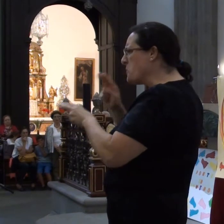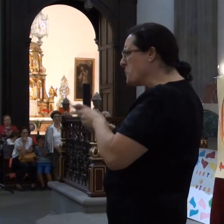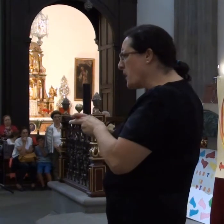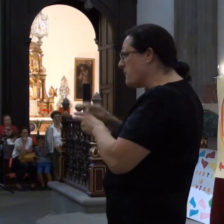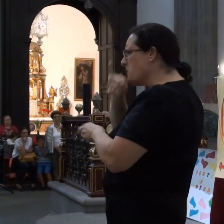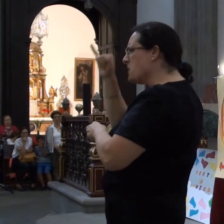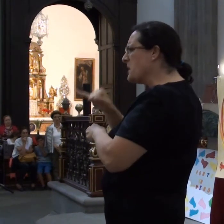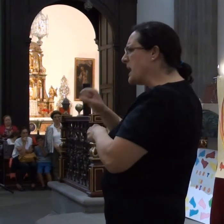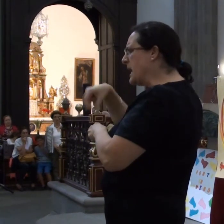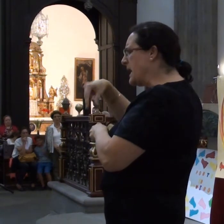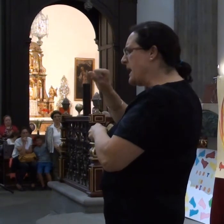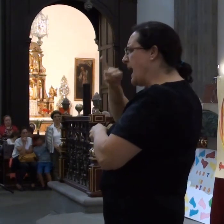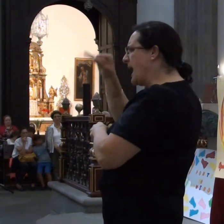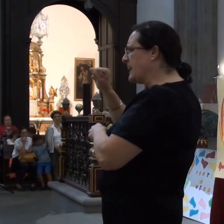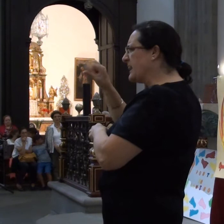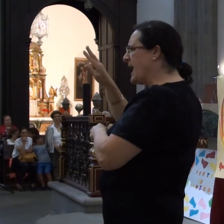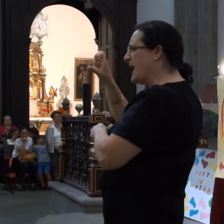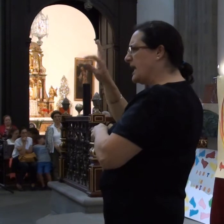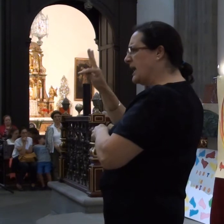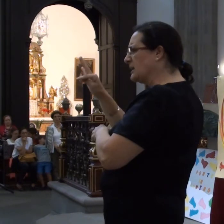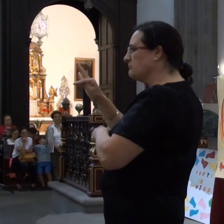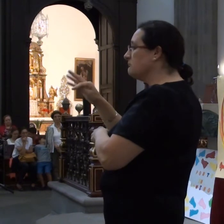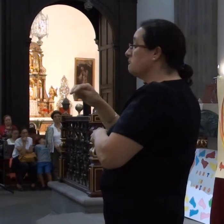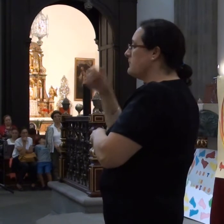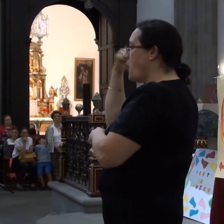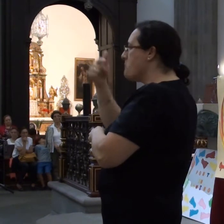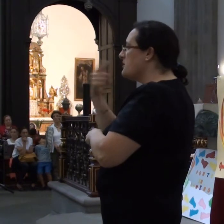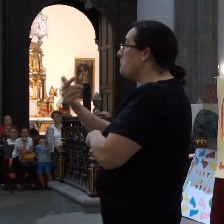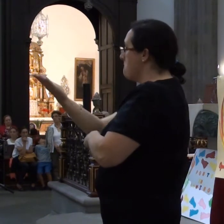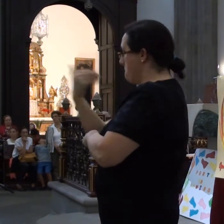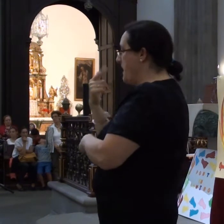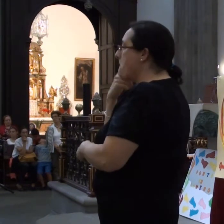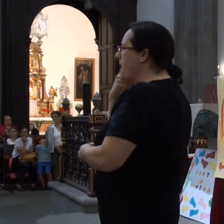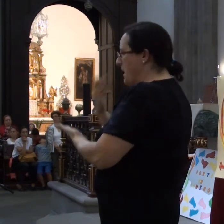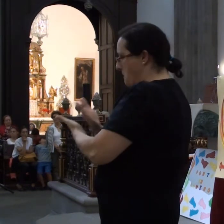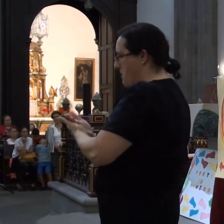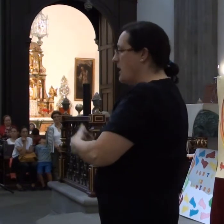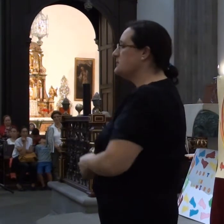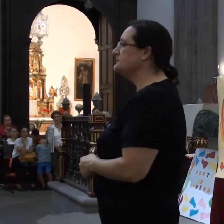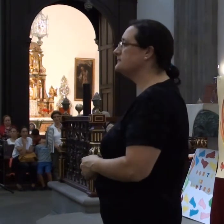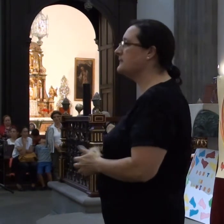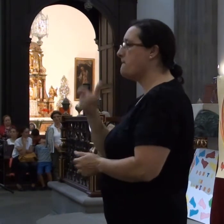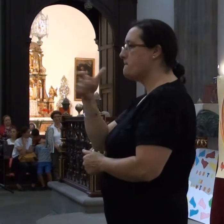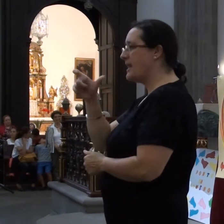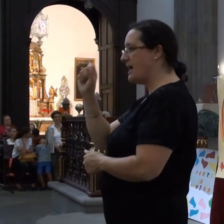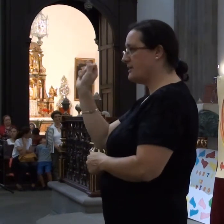Felipe Ven y verás palabra de Dios